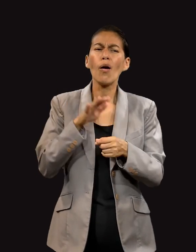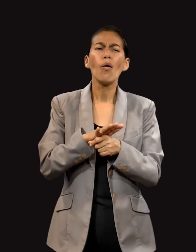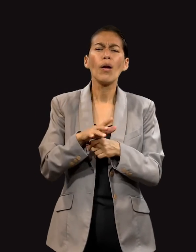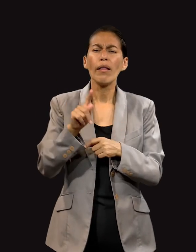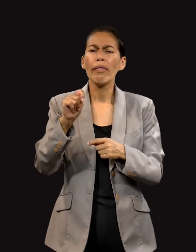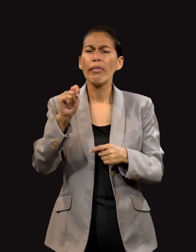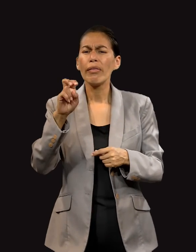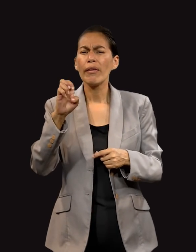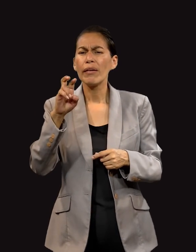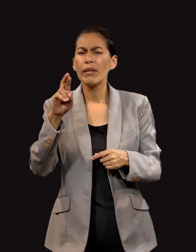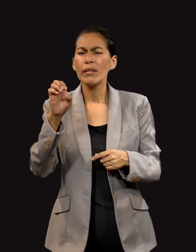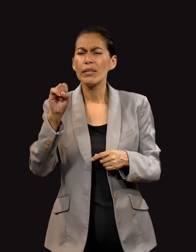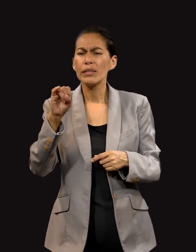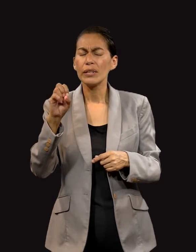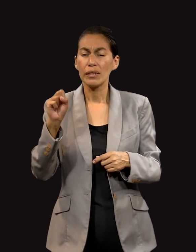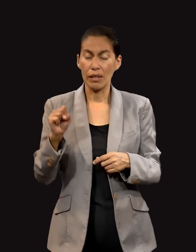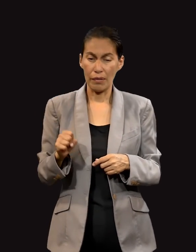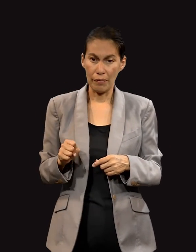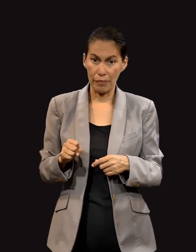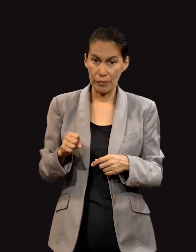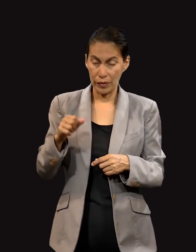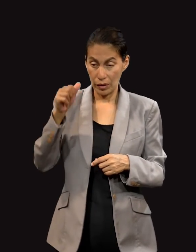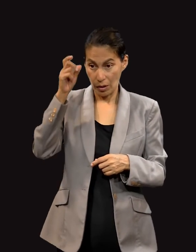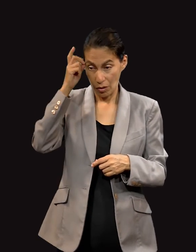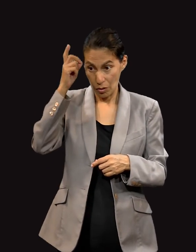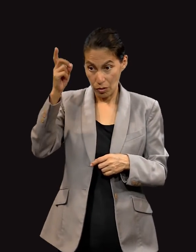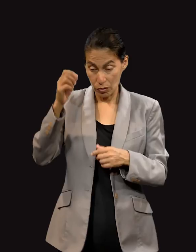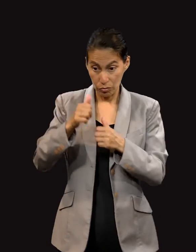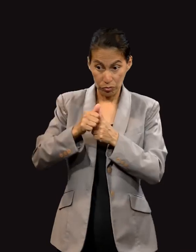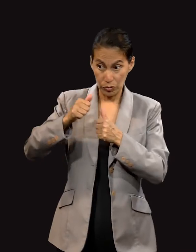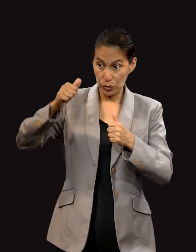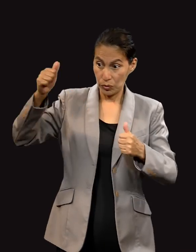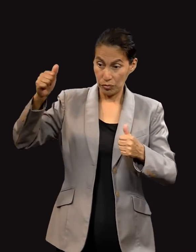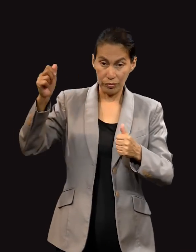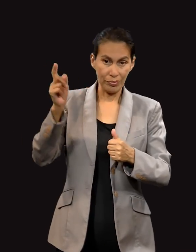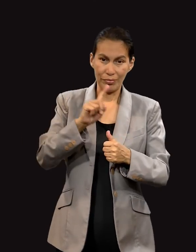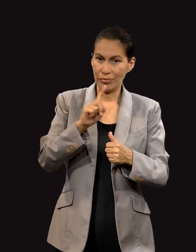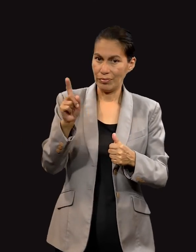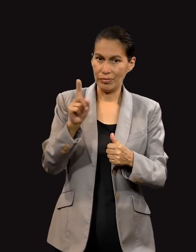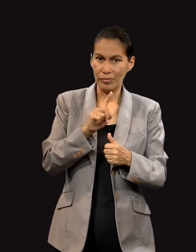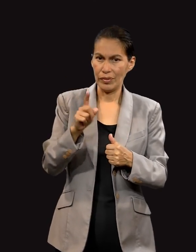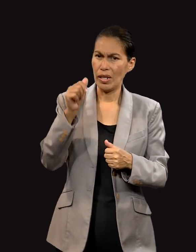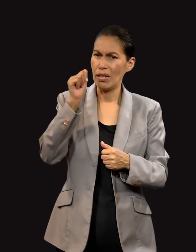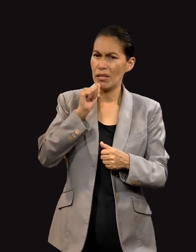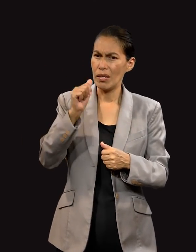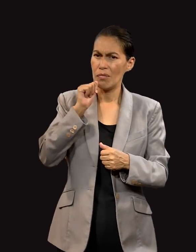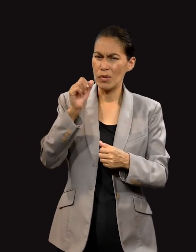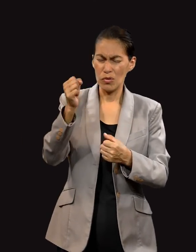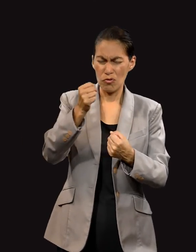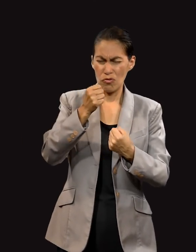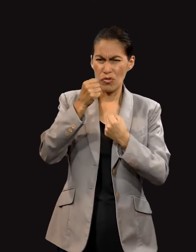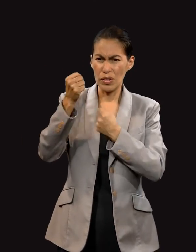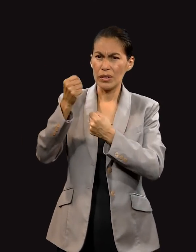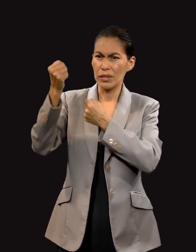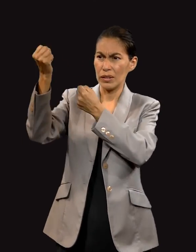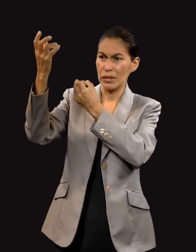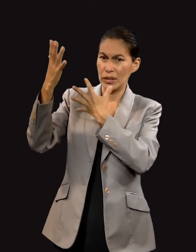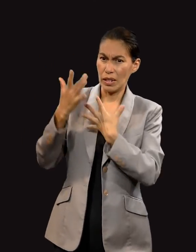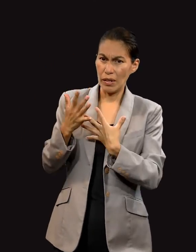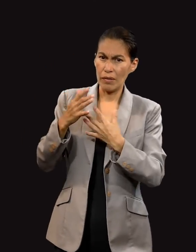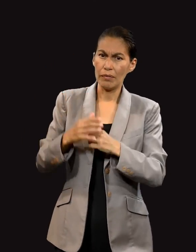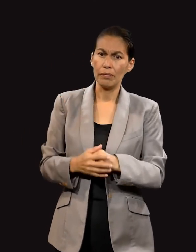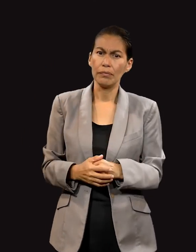semana. ¿Cuál es la promesa que tenemos, Teresita? Que Dios no nos va a desamparar y también